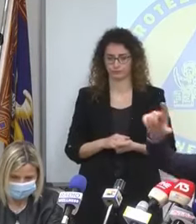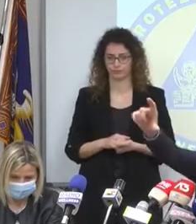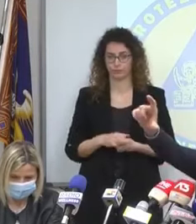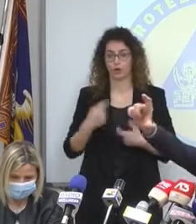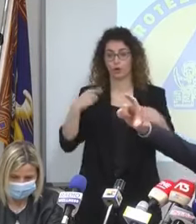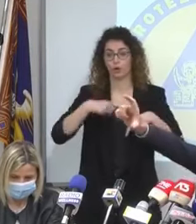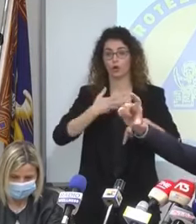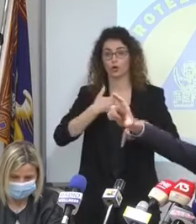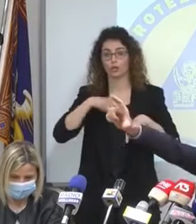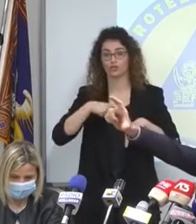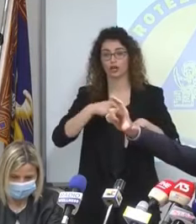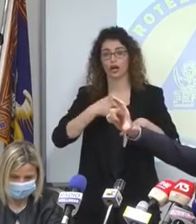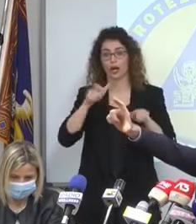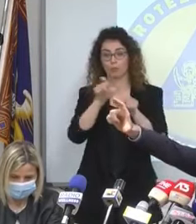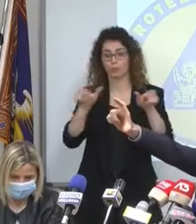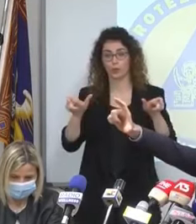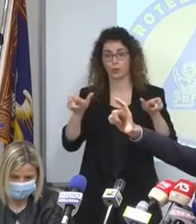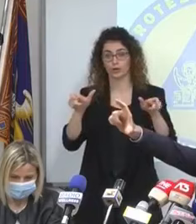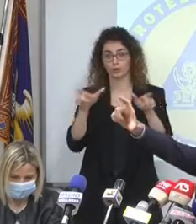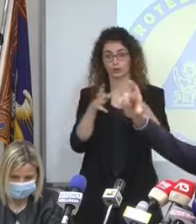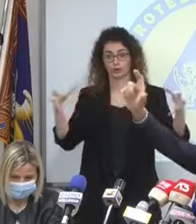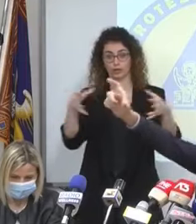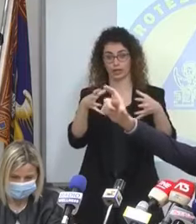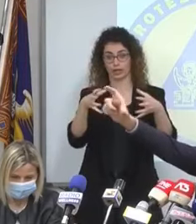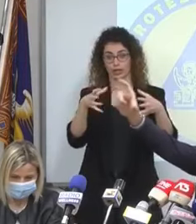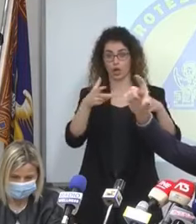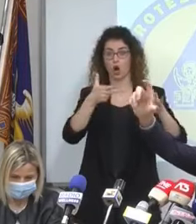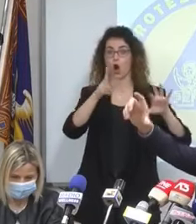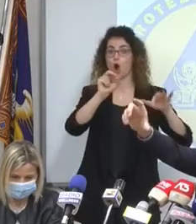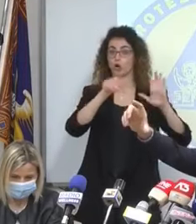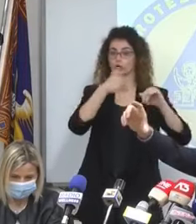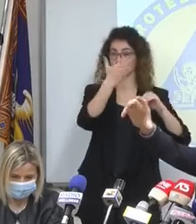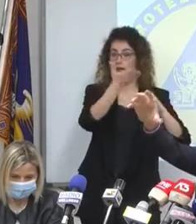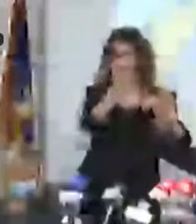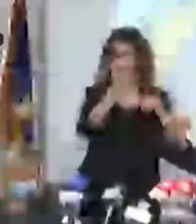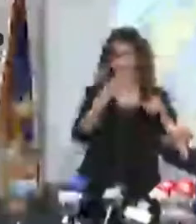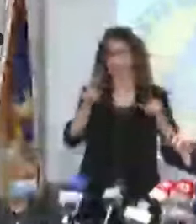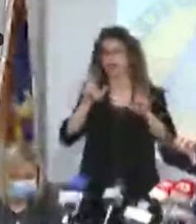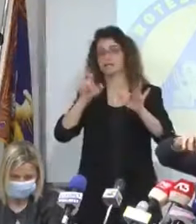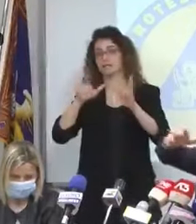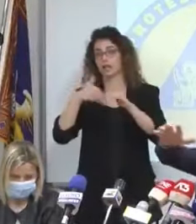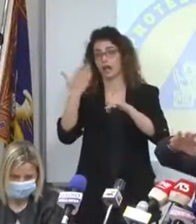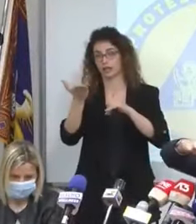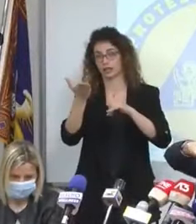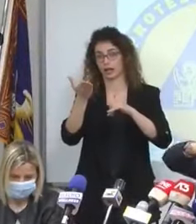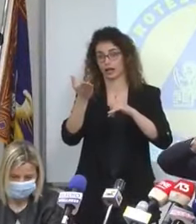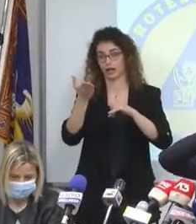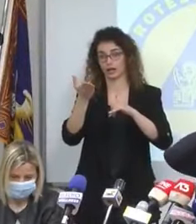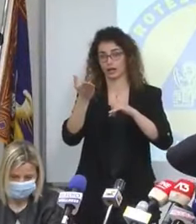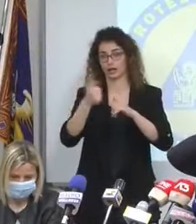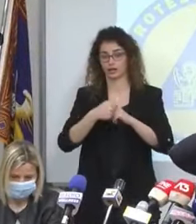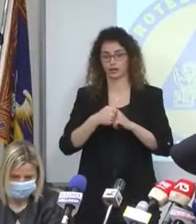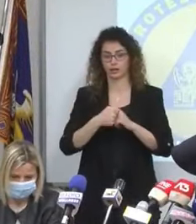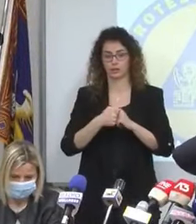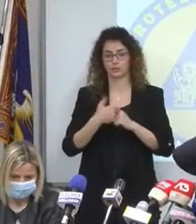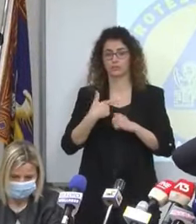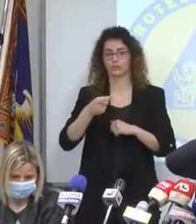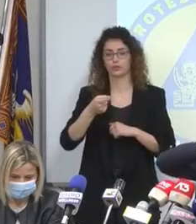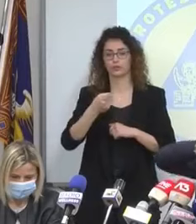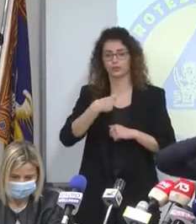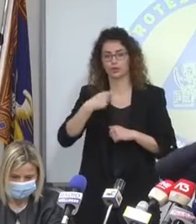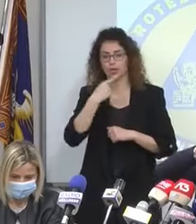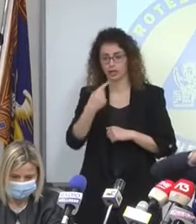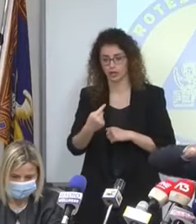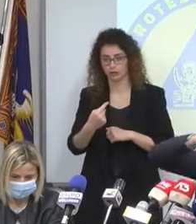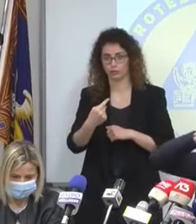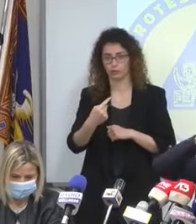Considerate che noi adesso abbiamo una popolazione target che è over 80, over 70, noi, fra l'altro ai nostri abbiamo